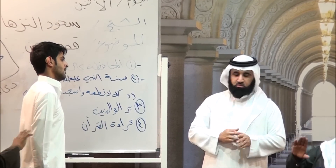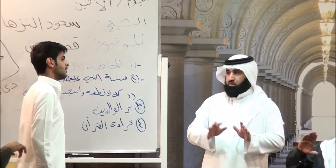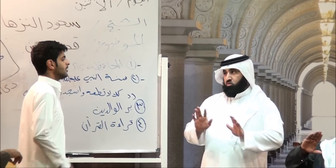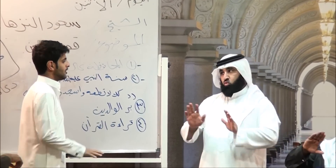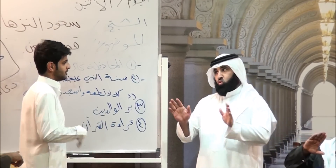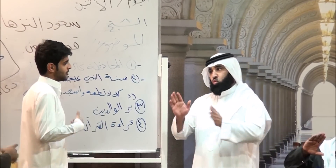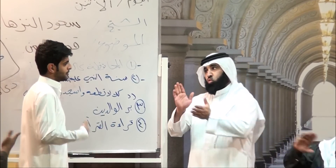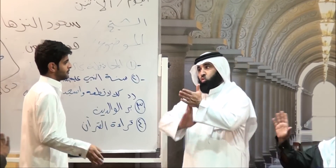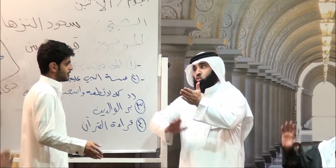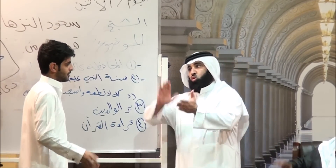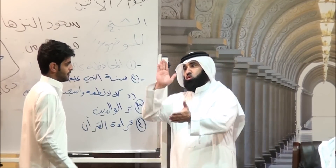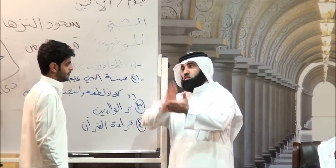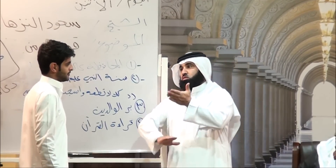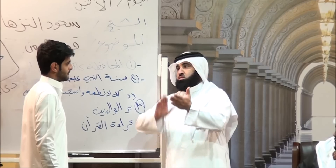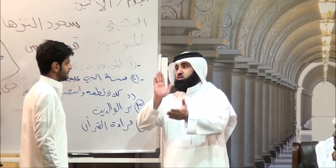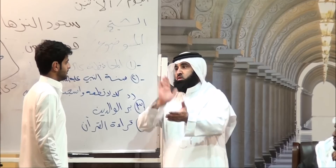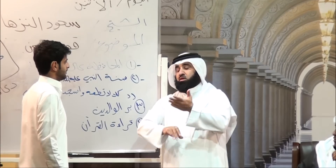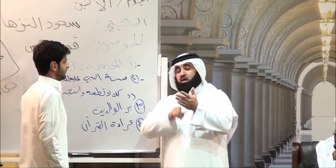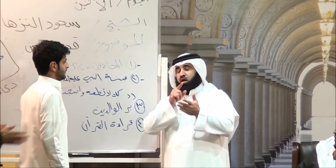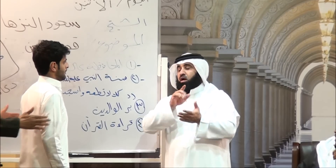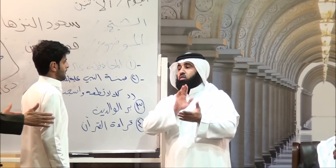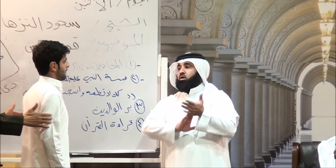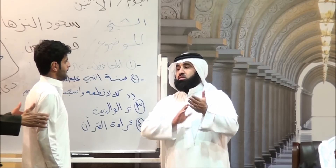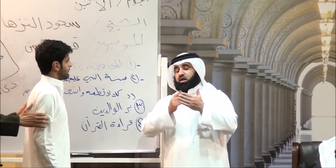هذولي ابعد عنهم مرة واحدة.